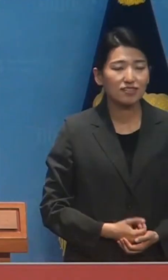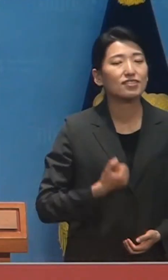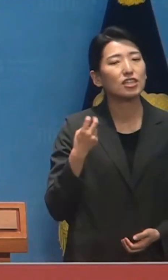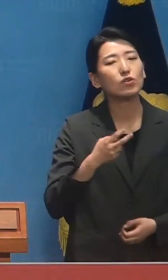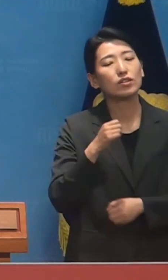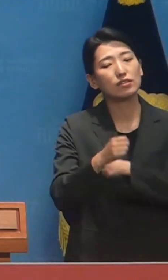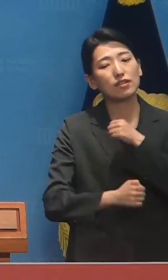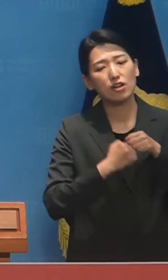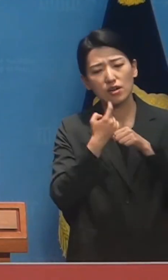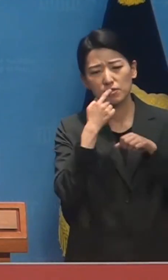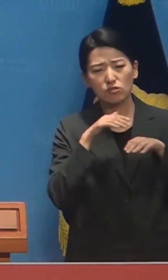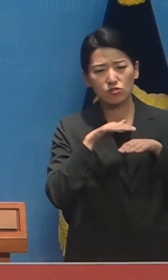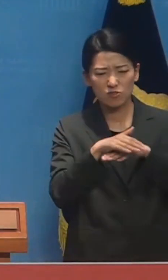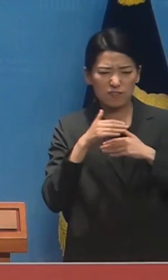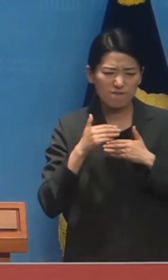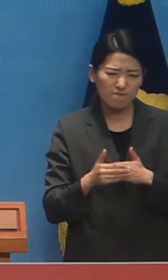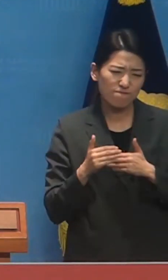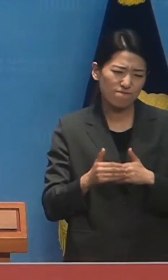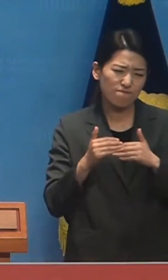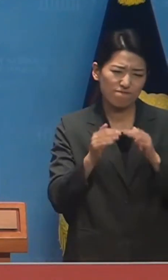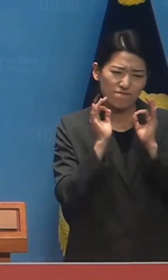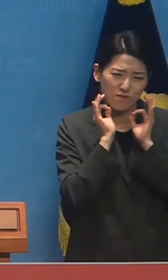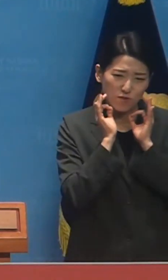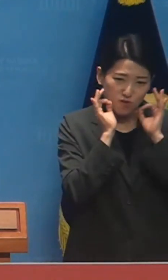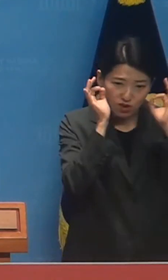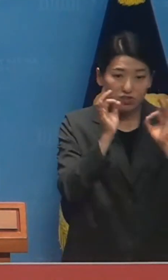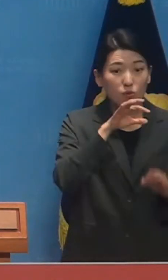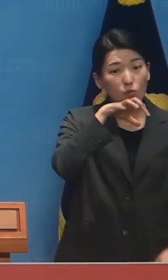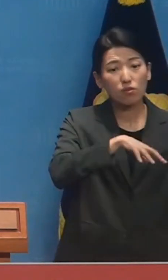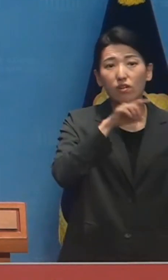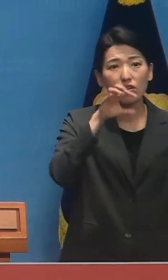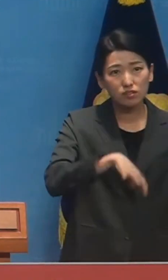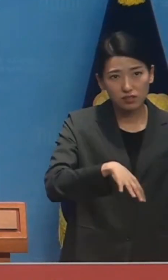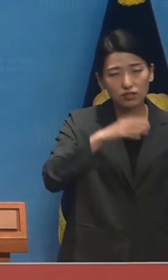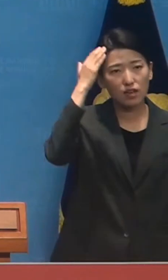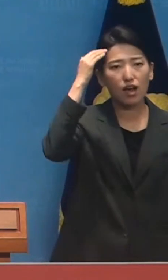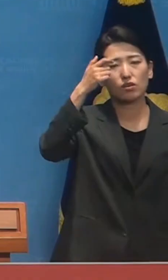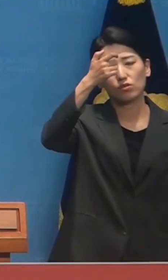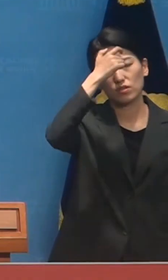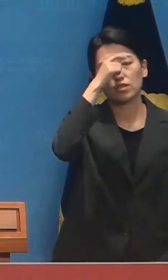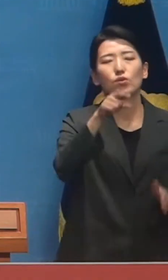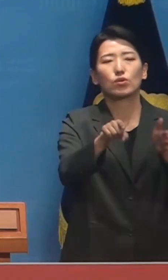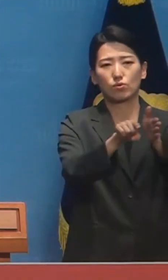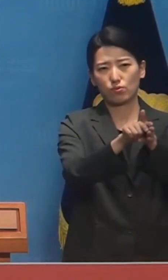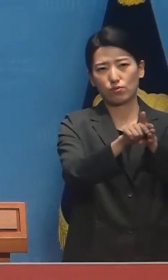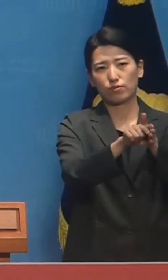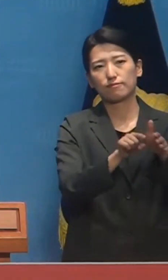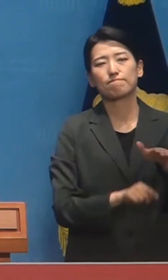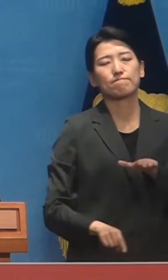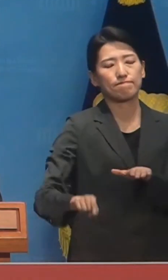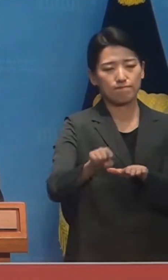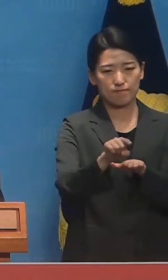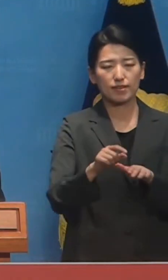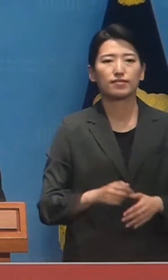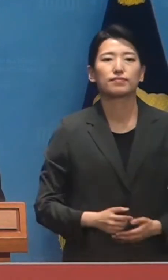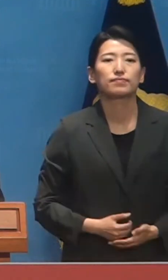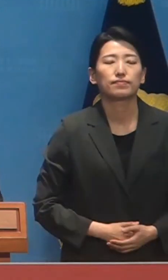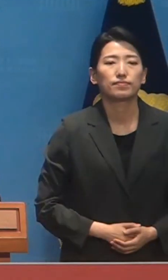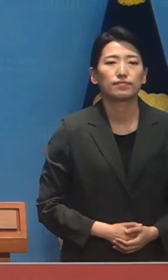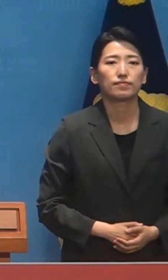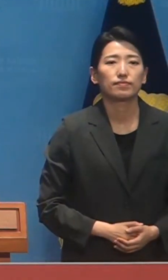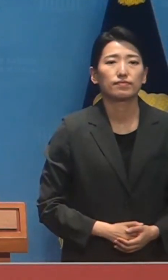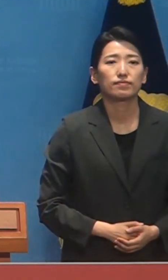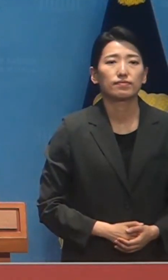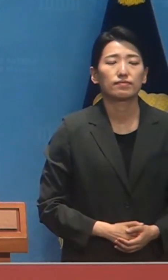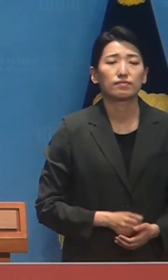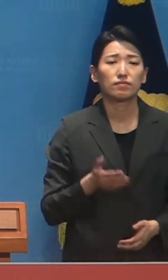아주 중요한 역할을 했던 것이 원교회입니다. 한국 기독교가 이에 앞잡을 섰던 거거든요. 근데 제가 좀 안타까운